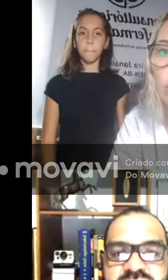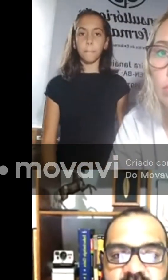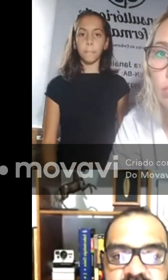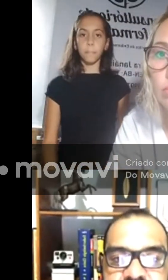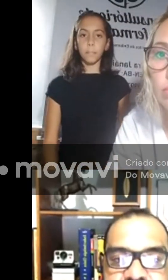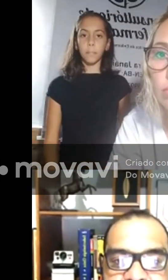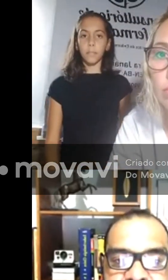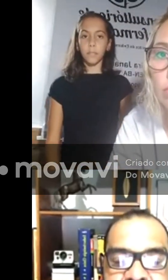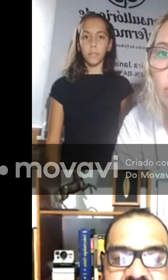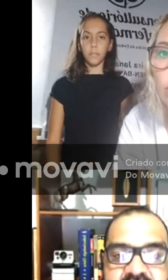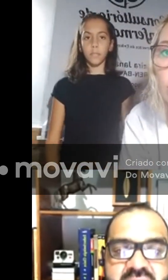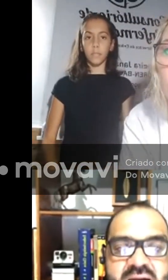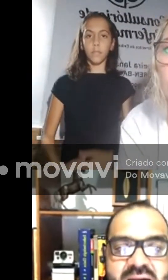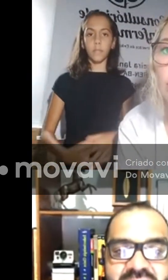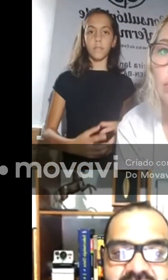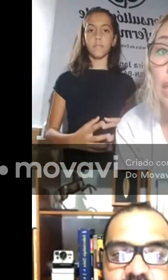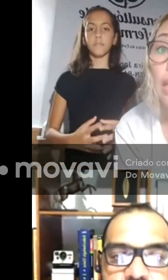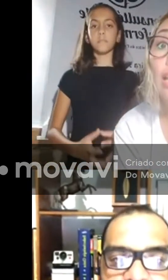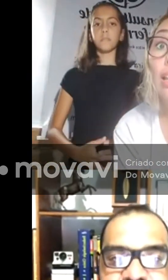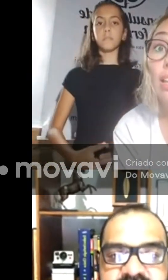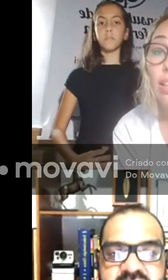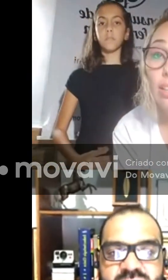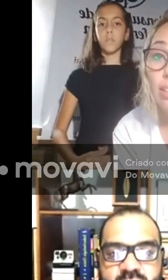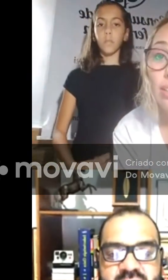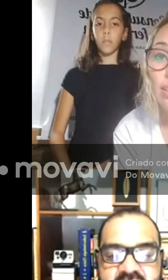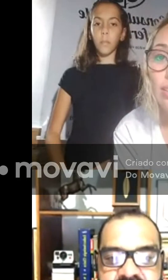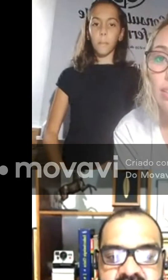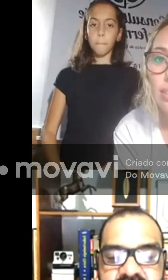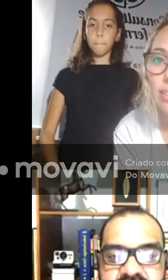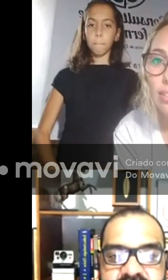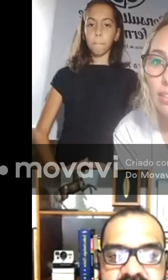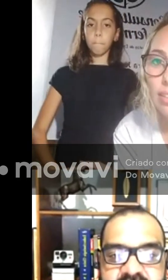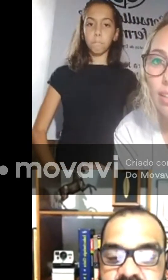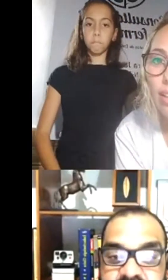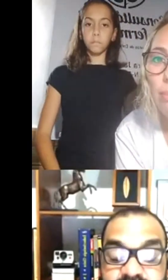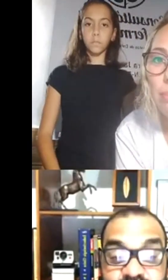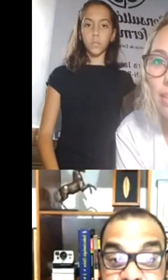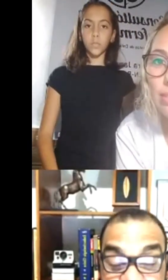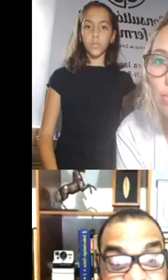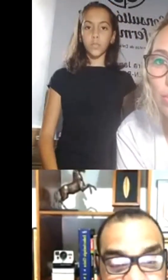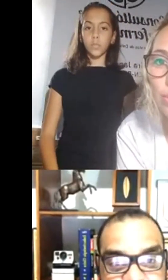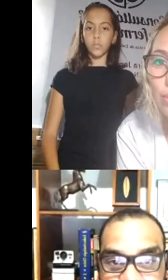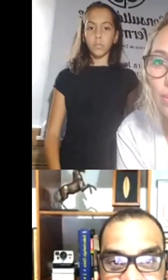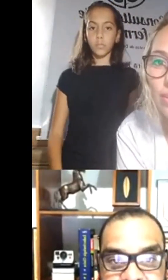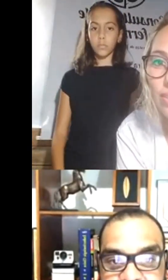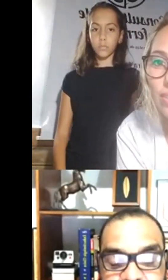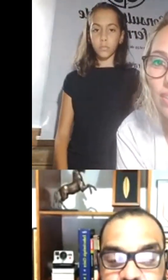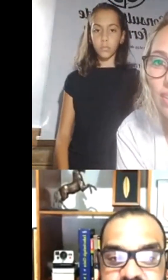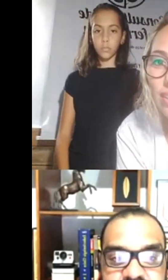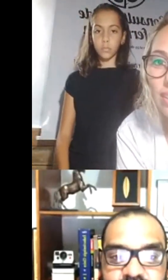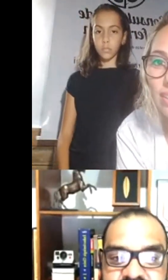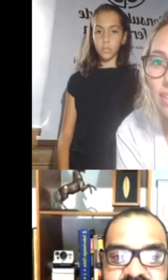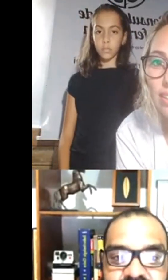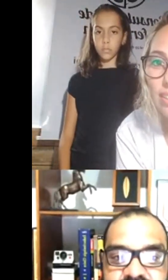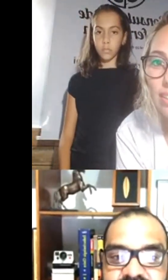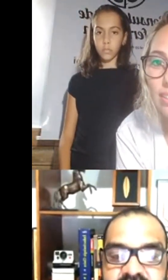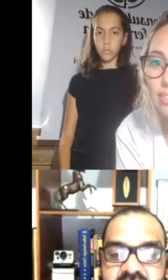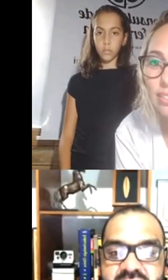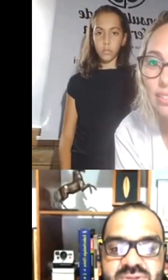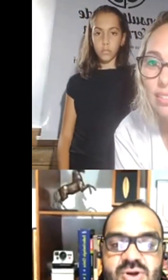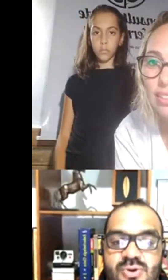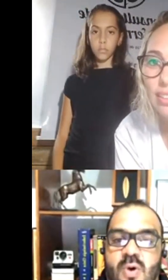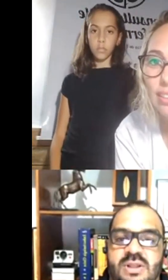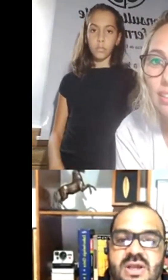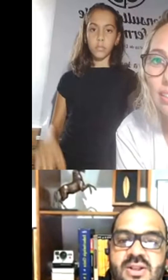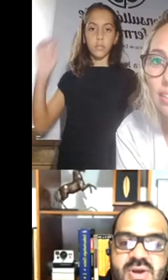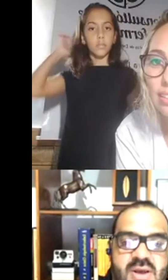pediram ansiolíticos no momento que sentou na cadeira. E isso foi impressionante para mim. Nunca tinha acontecido isso. Eu